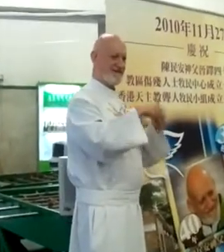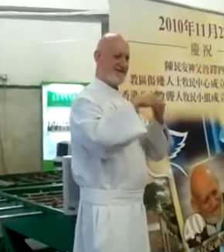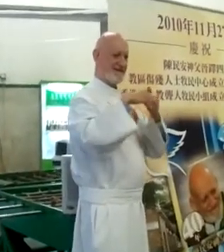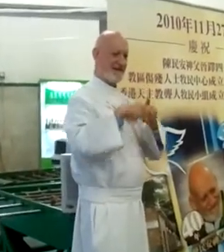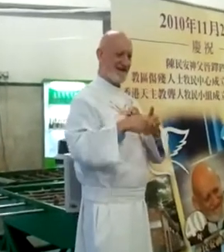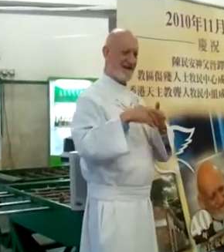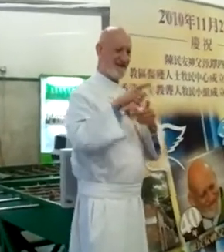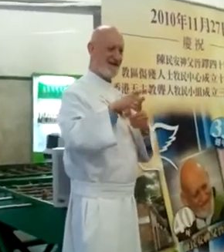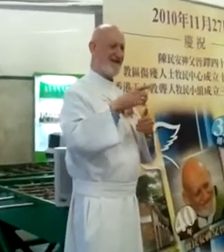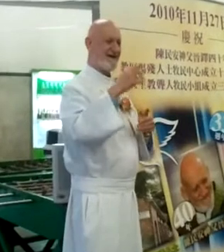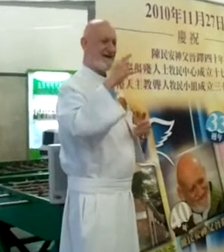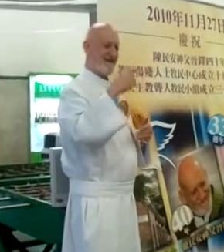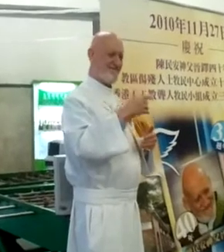我嘅父母咧。